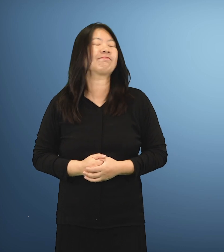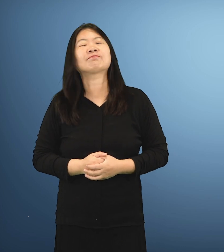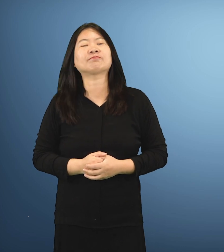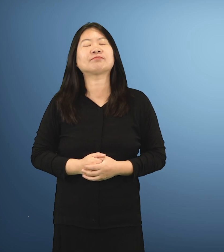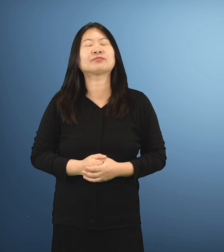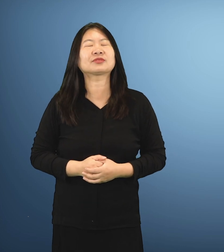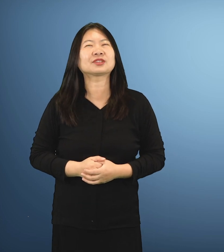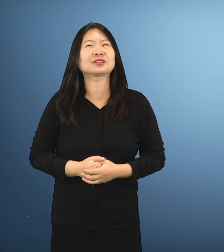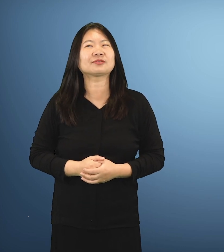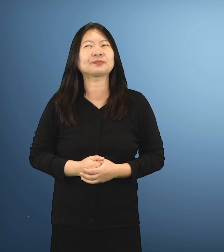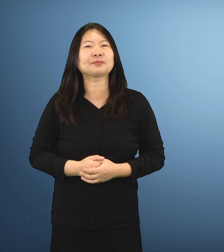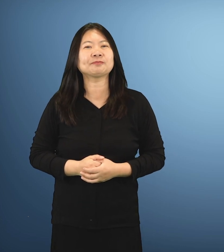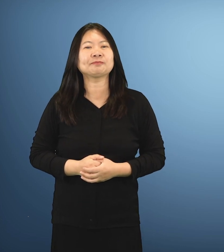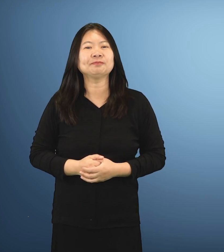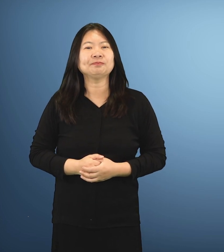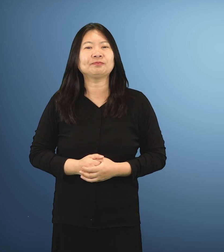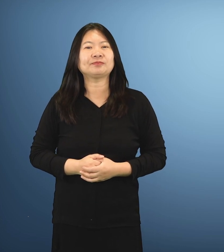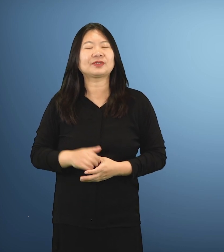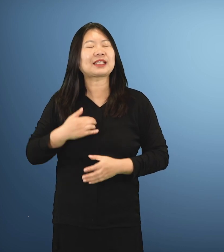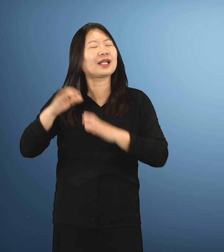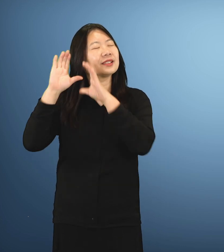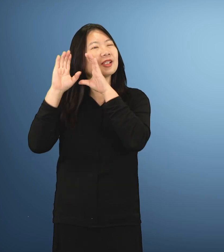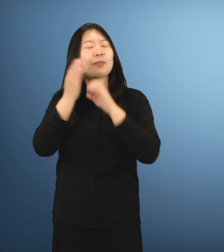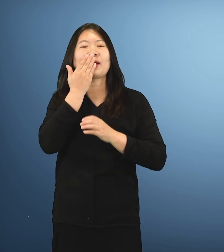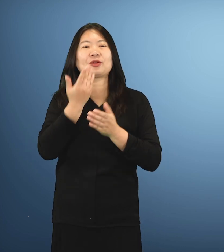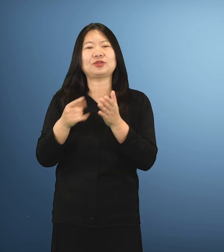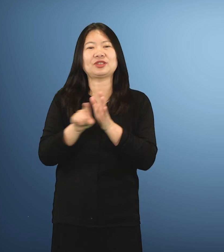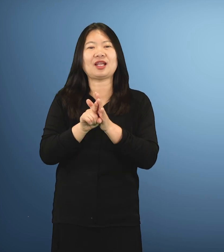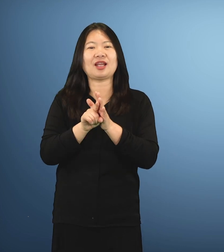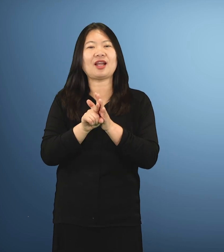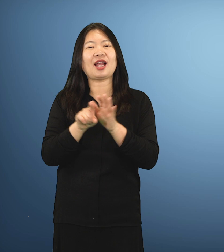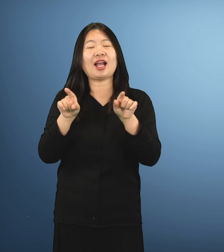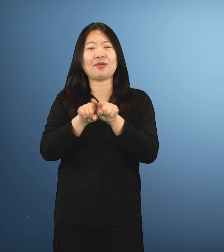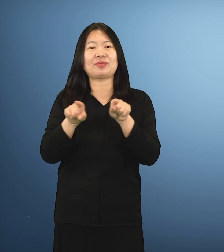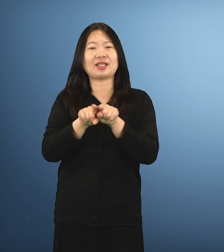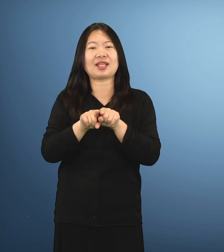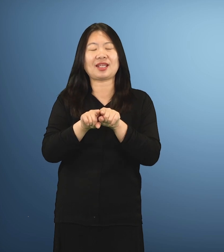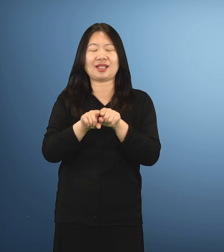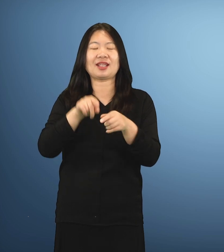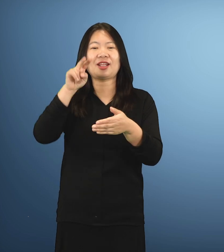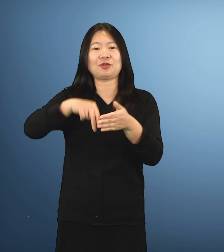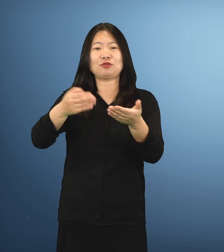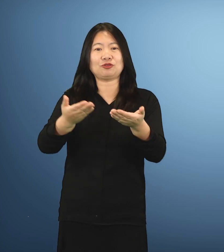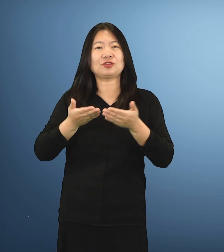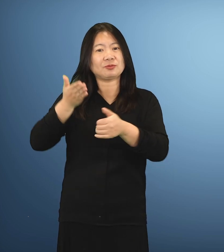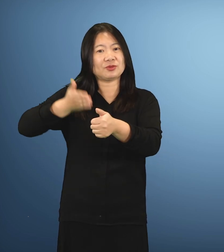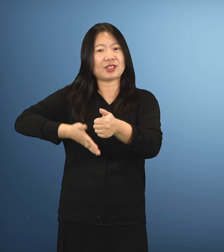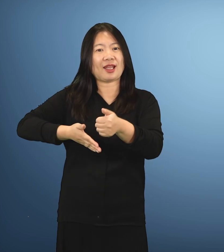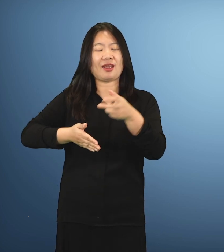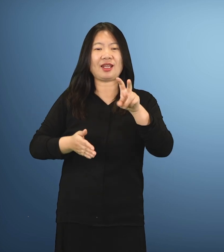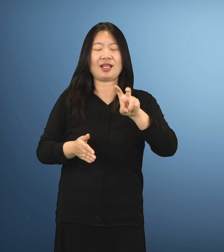여기까지 들리듯 큰 소리로 복창을 좀 해주셨으면 좋겠습니다. 자,